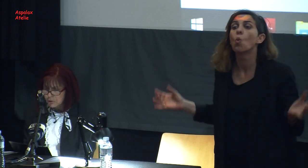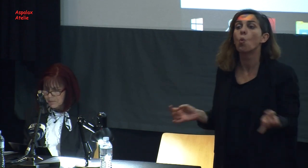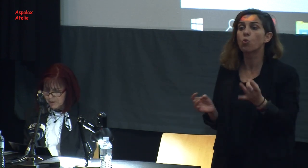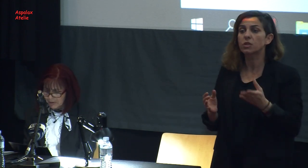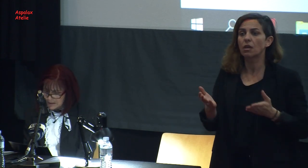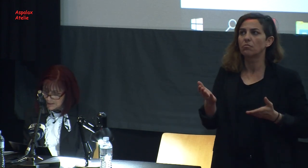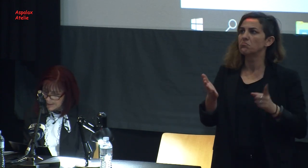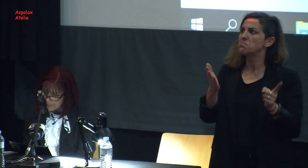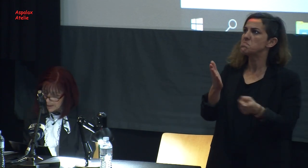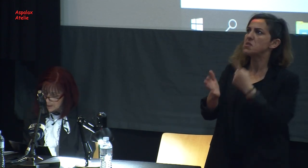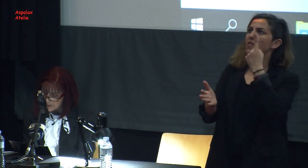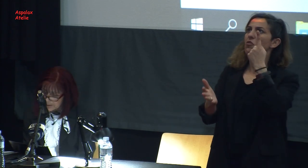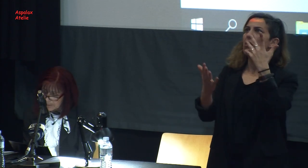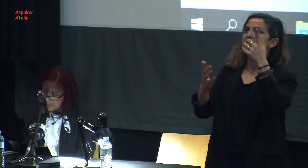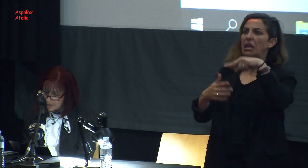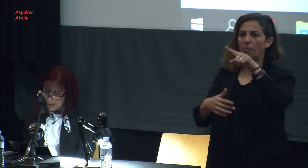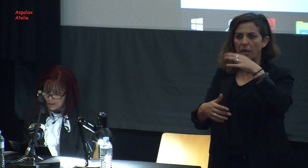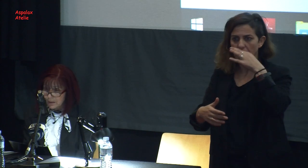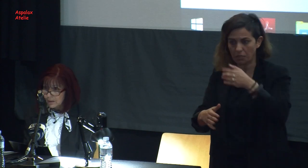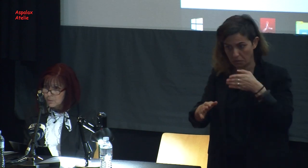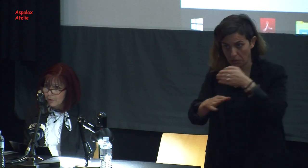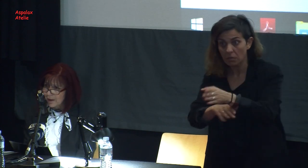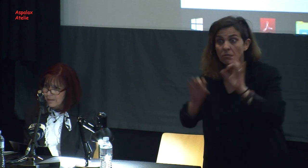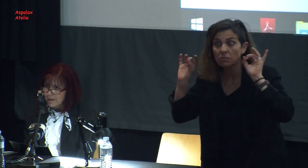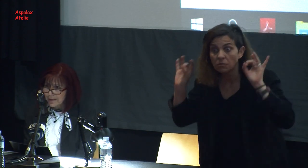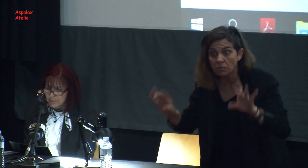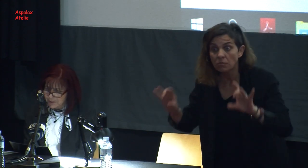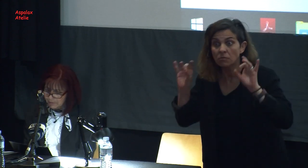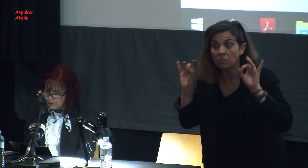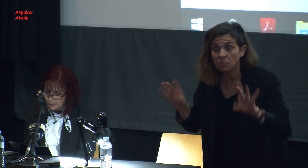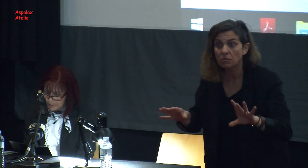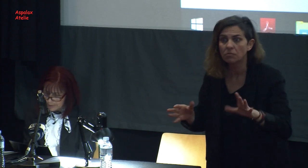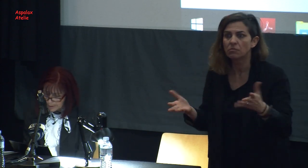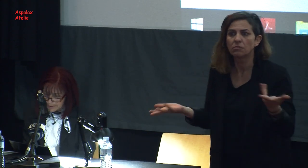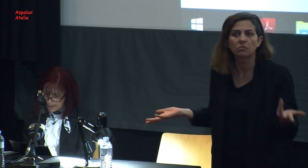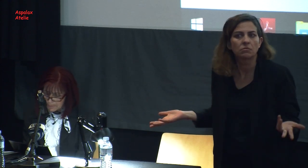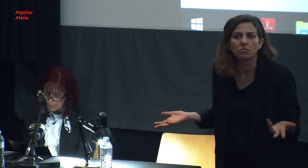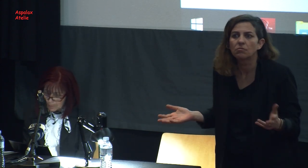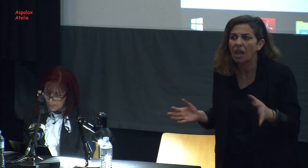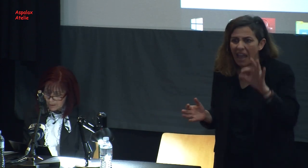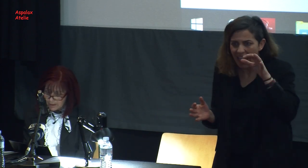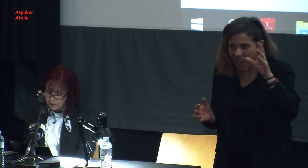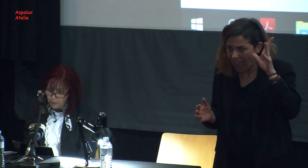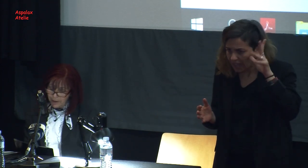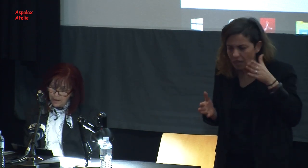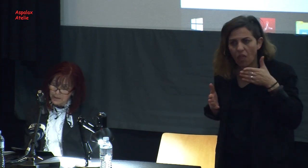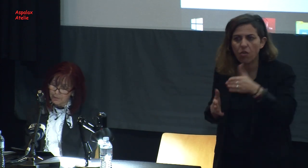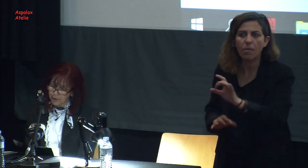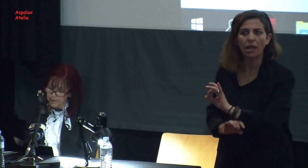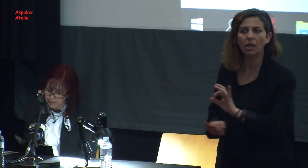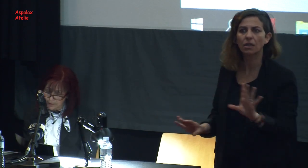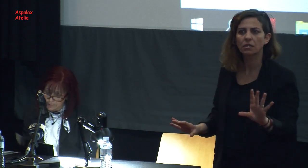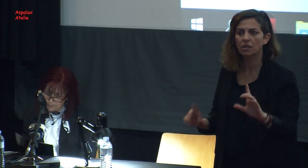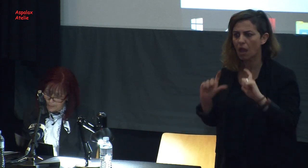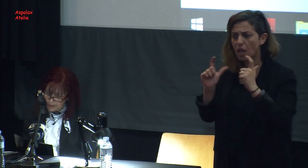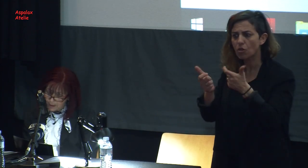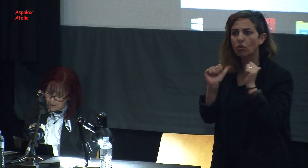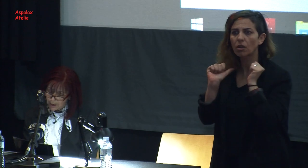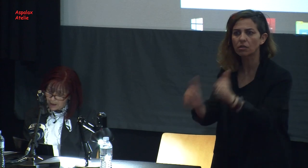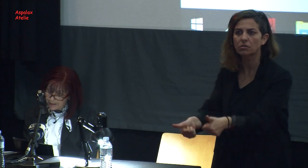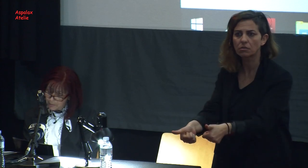υγείας, έστω μία φορά στις 10 μέρες. Κινητή μονάδα δεν επισκέφτεται ποτέ την Έγινα. Οικογένειες